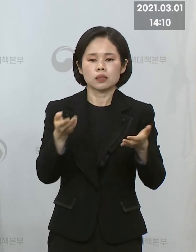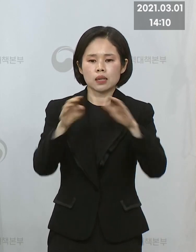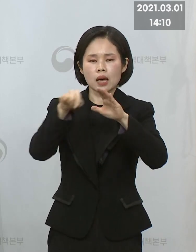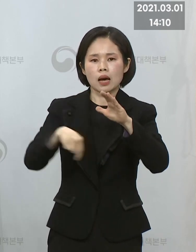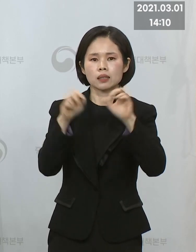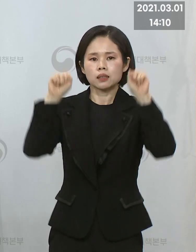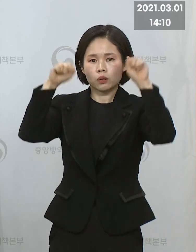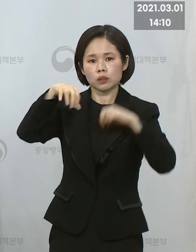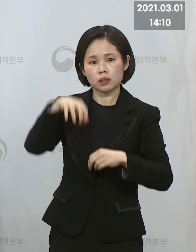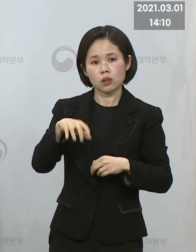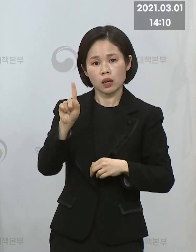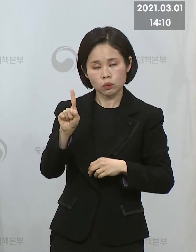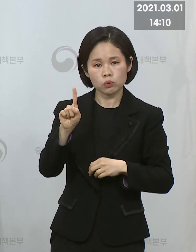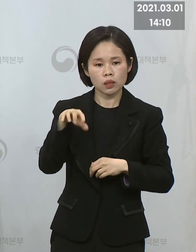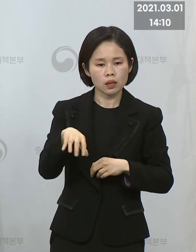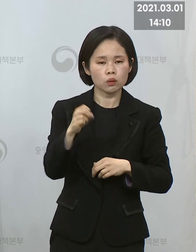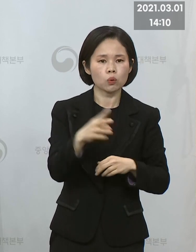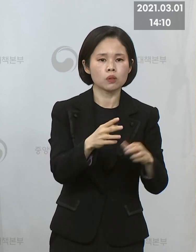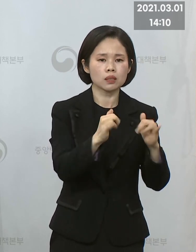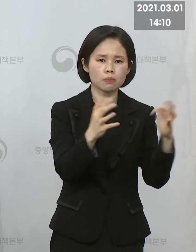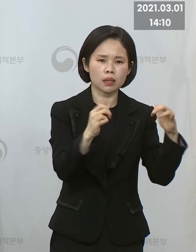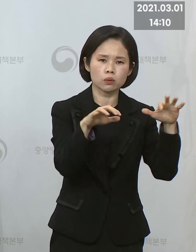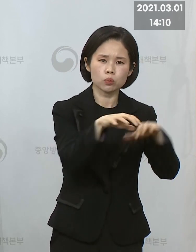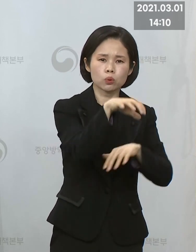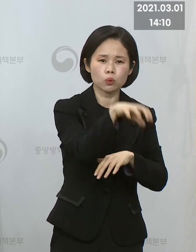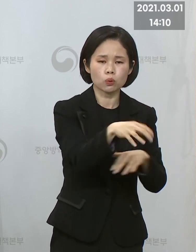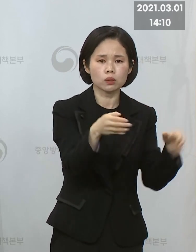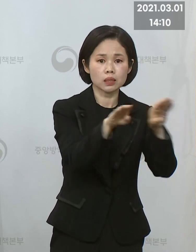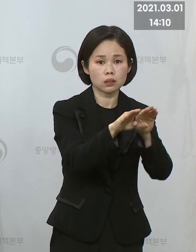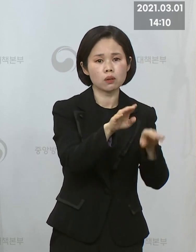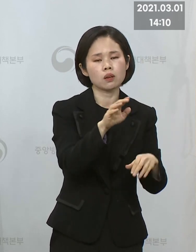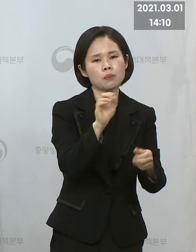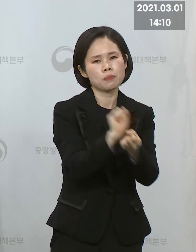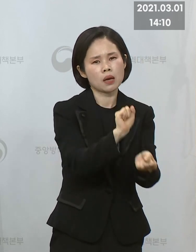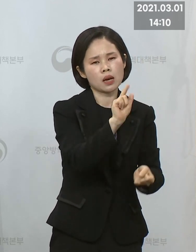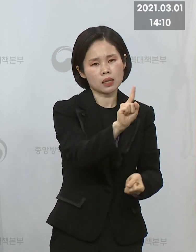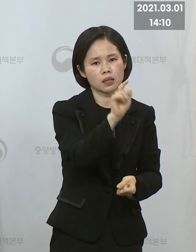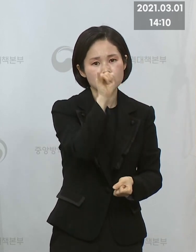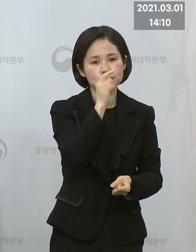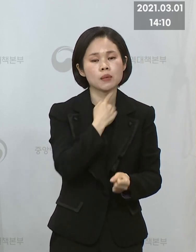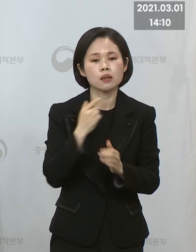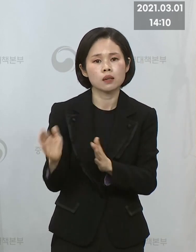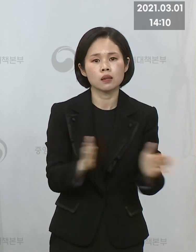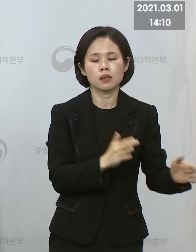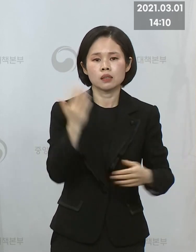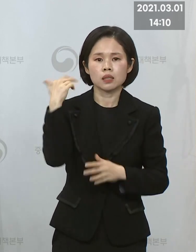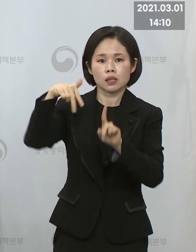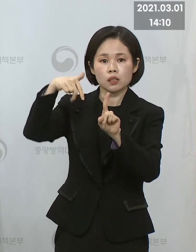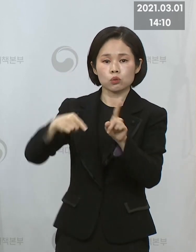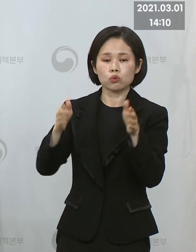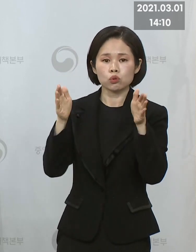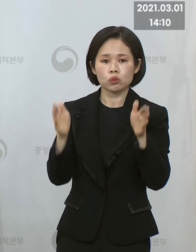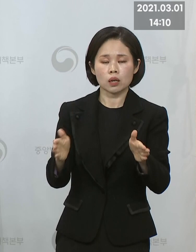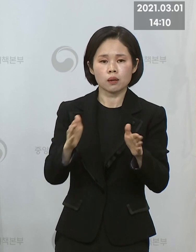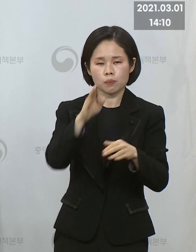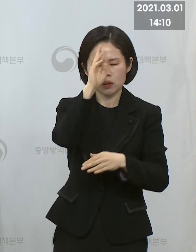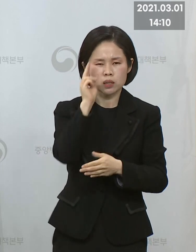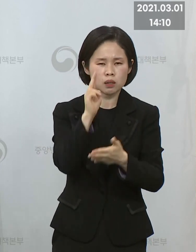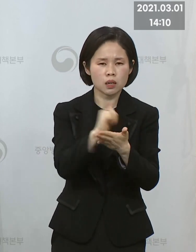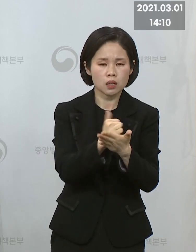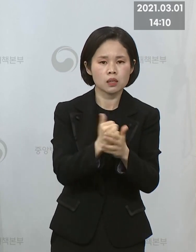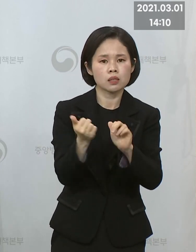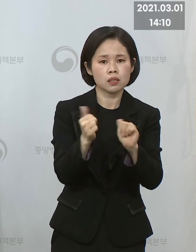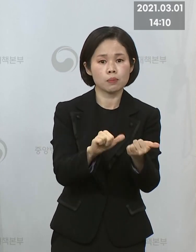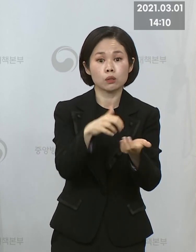체육시설 한 군데의 다중이용 시설의 집단 발생이 보고가 되었습니다. 지난 한 주간 위중증 환자와